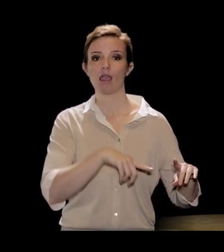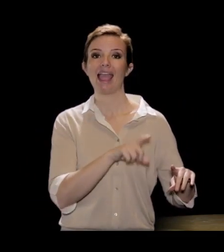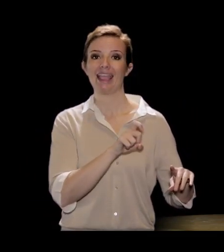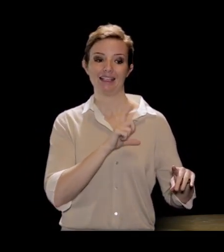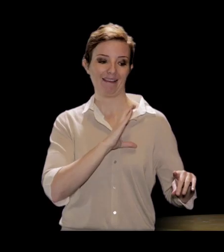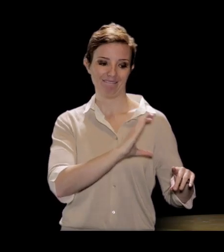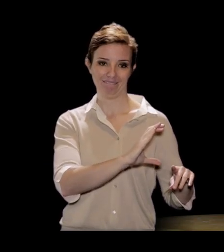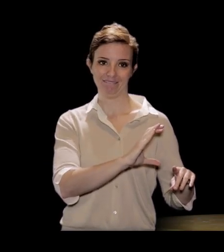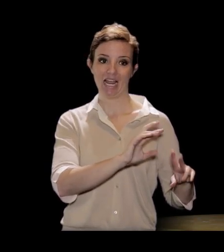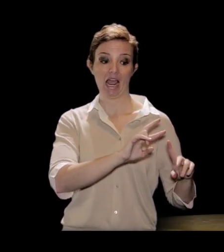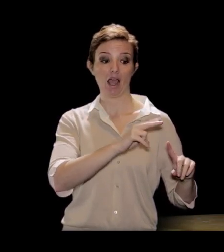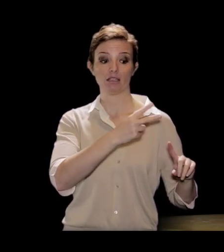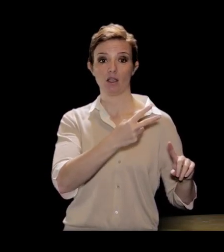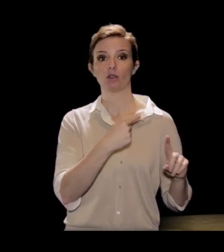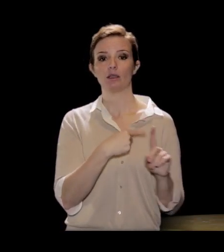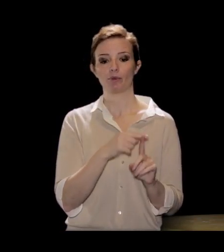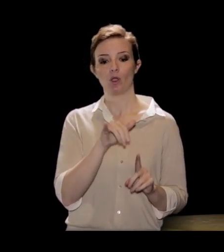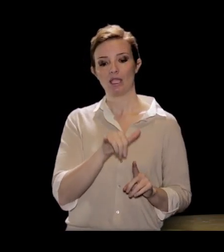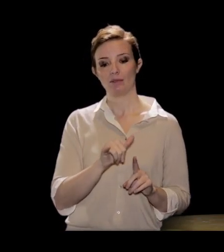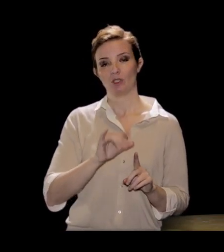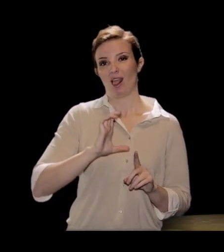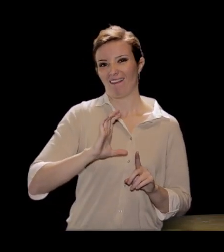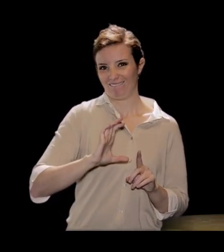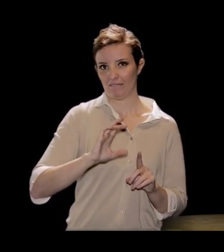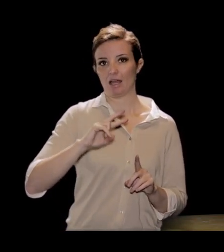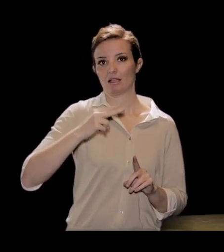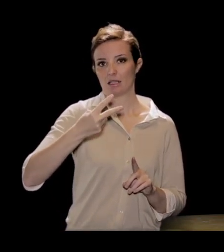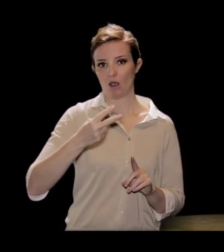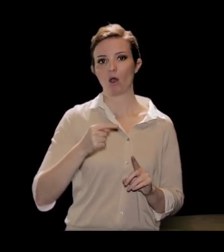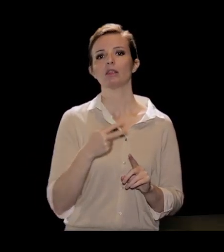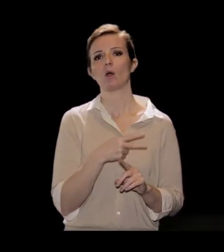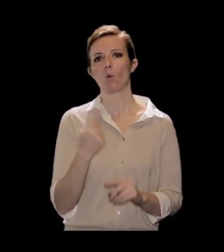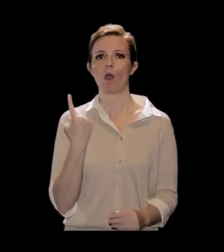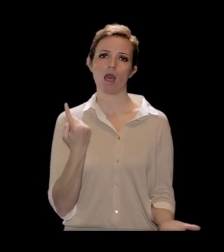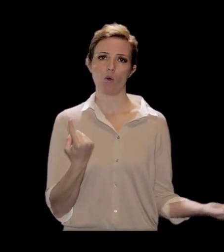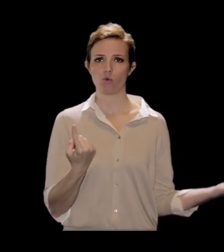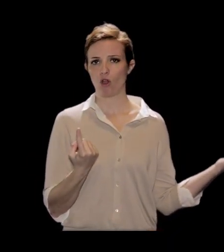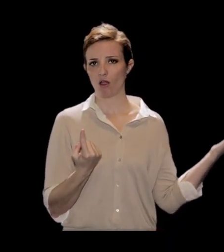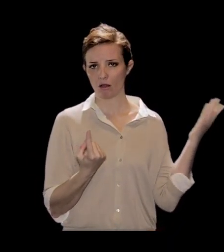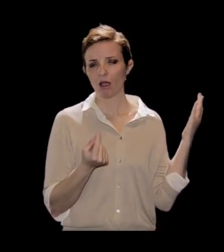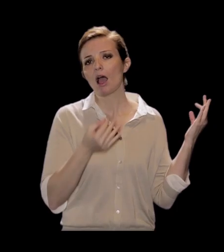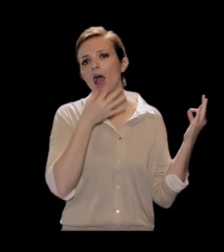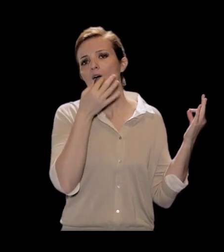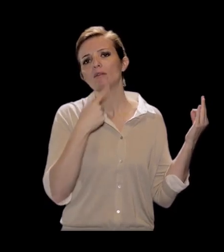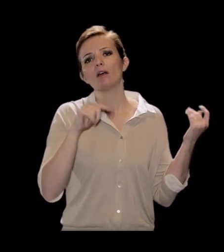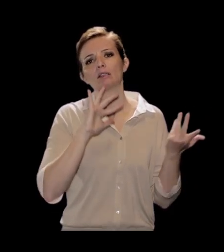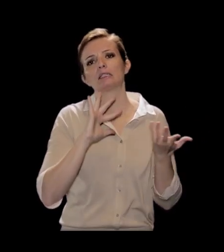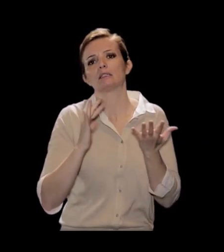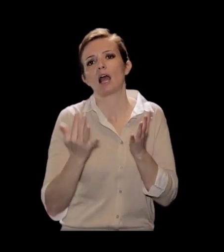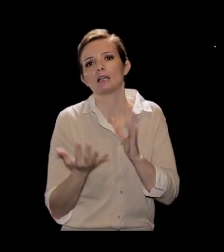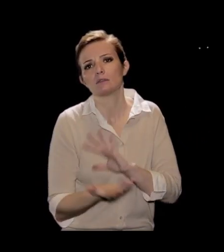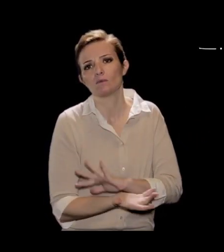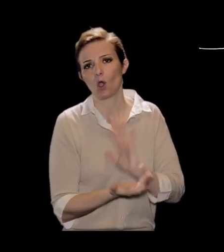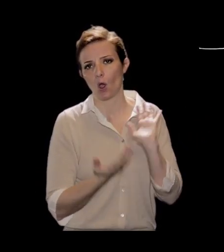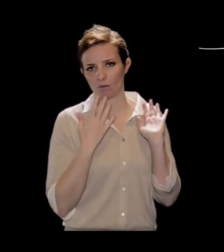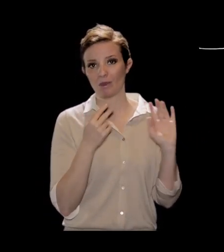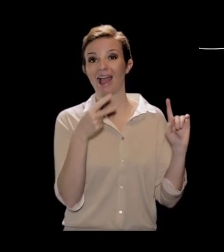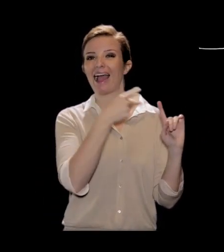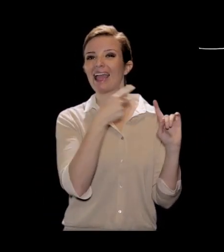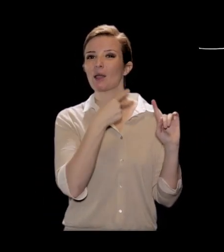grande alla seconda più y grande alla seconda uguale a 1. Cioè sostanzialmente andiamo a trasformare l